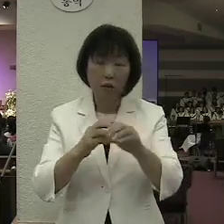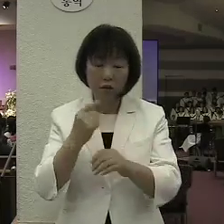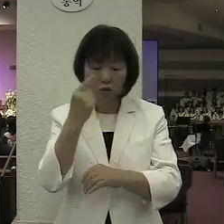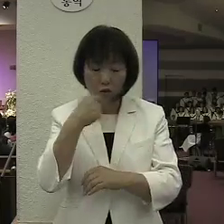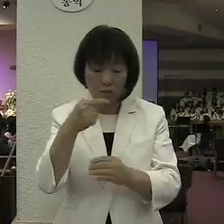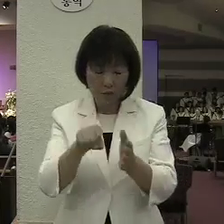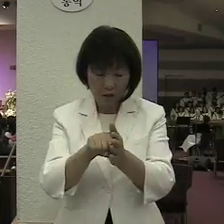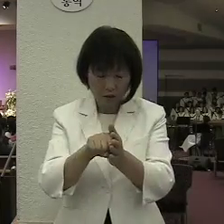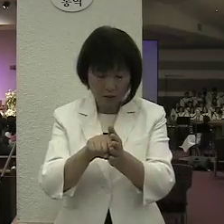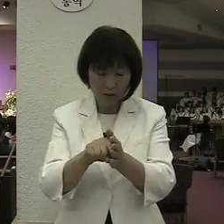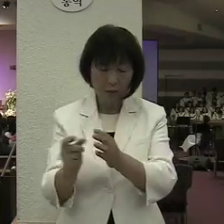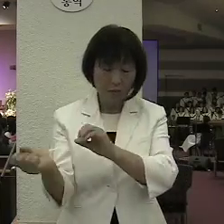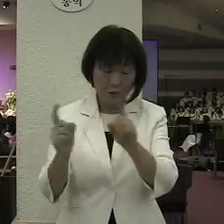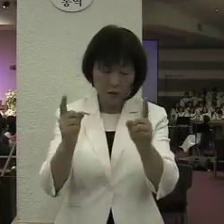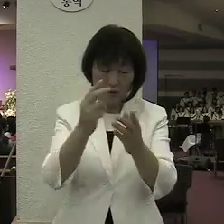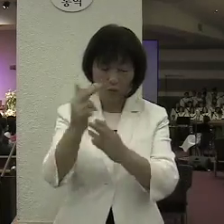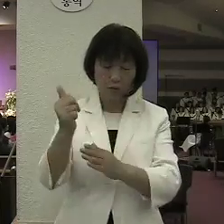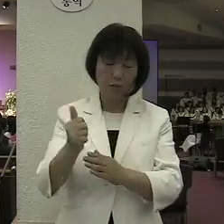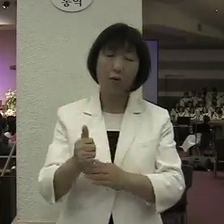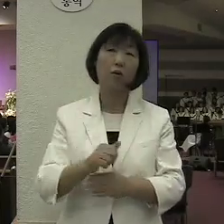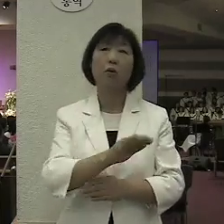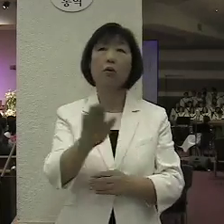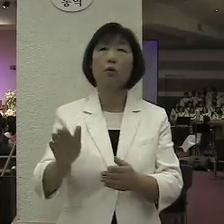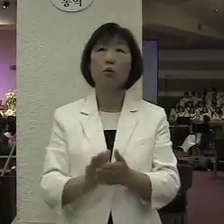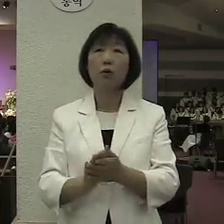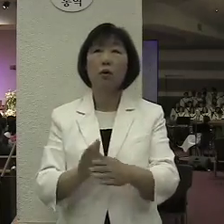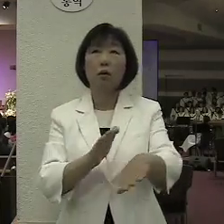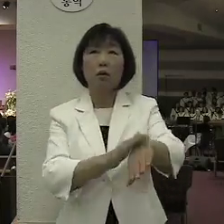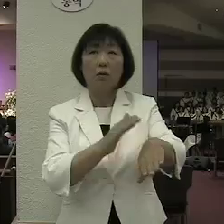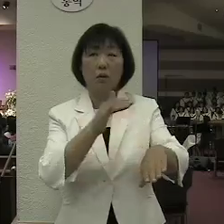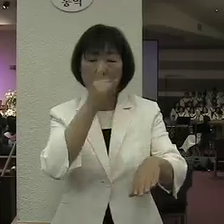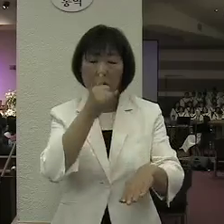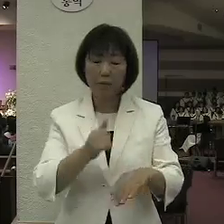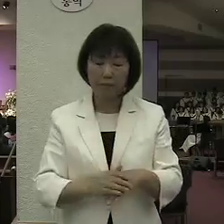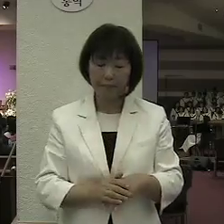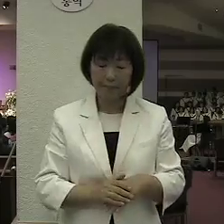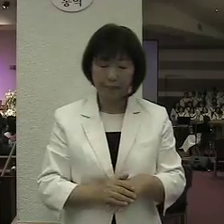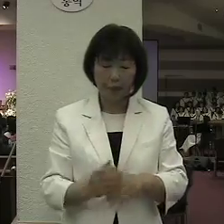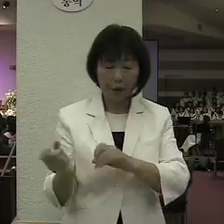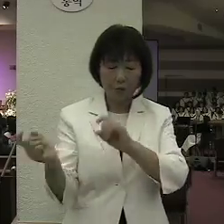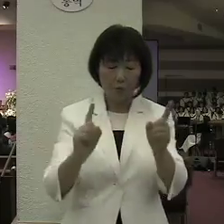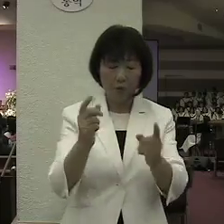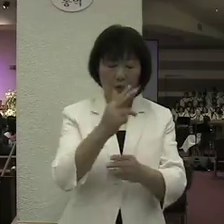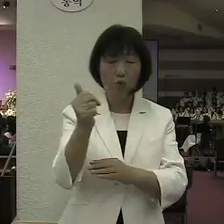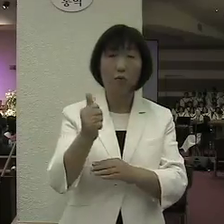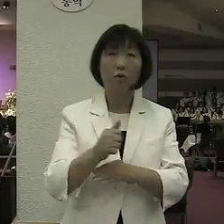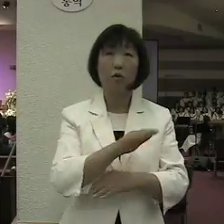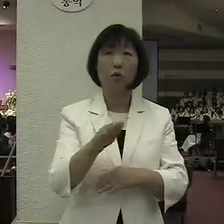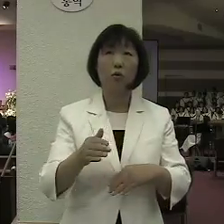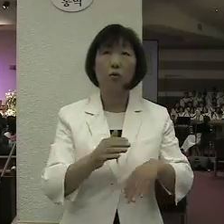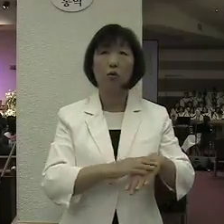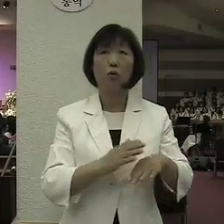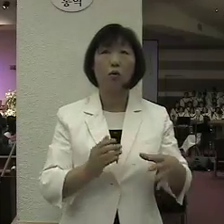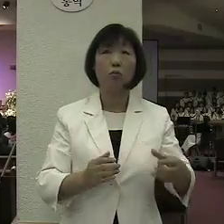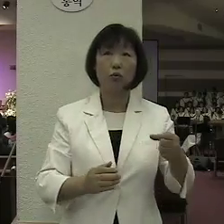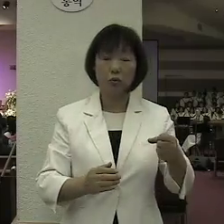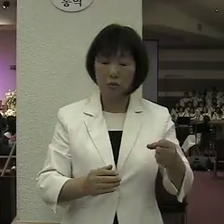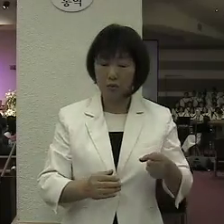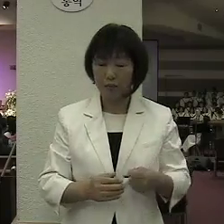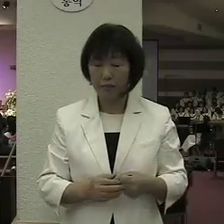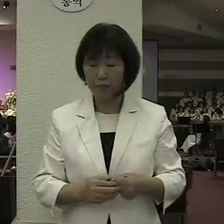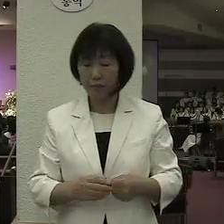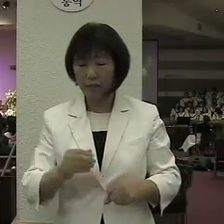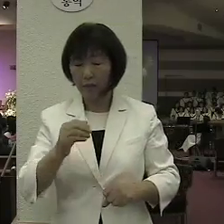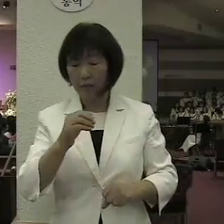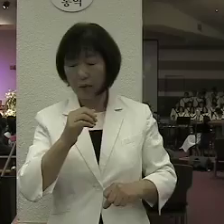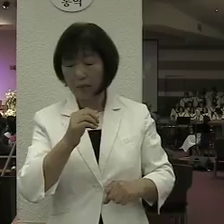절망에서부터 I'm doing great. 슬픔에서부터 주님이 나를 만나주셨기 때문에 나의